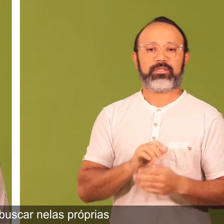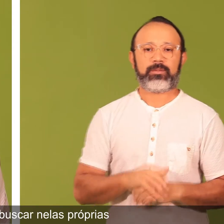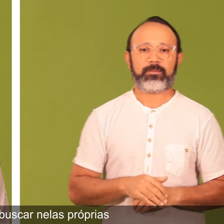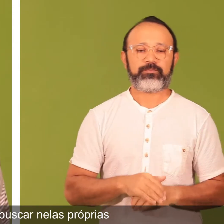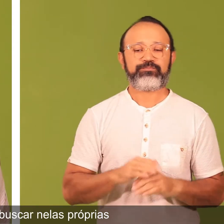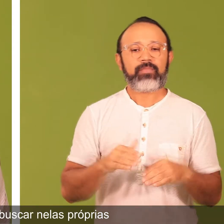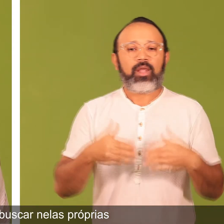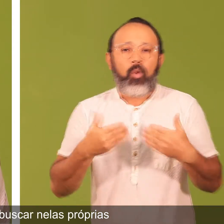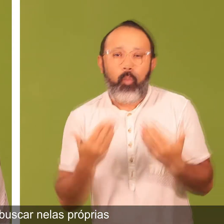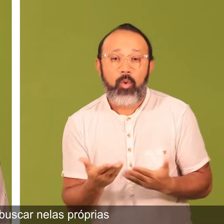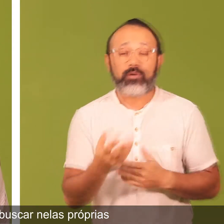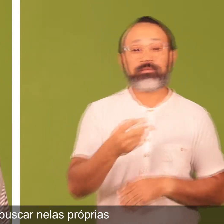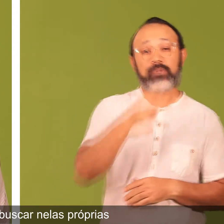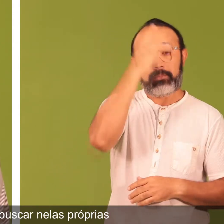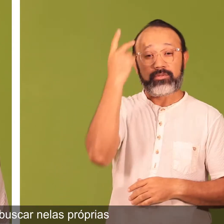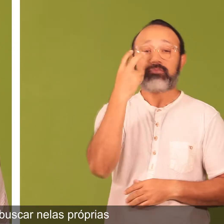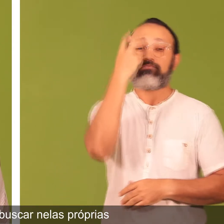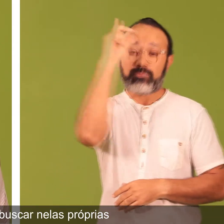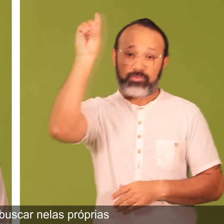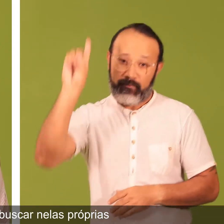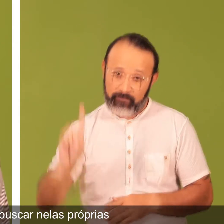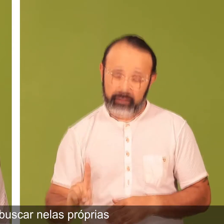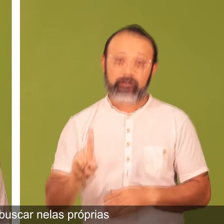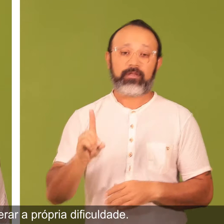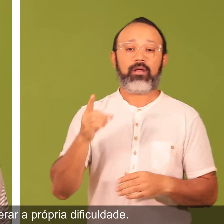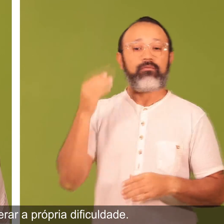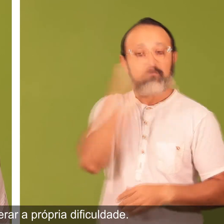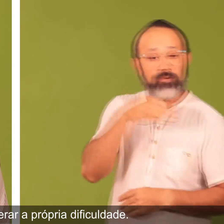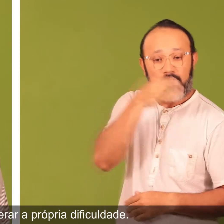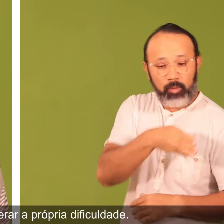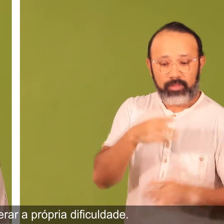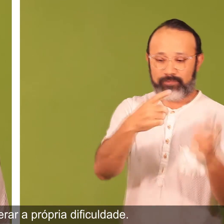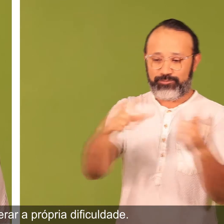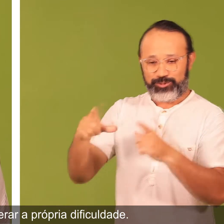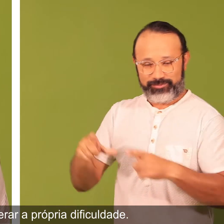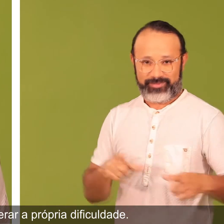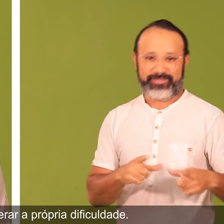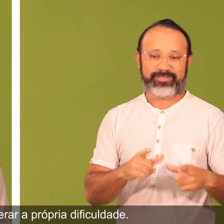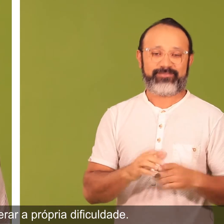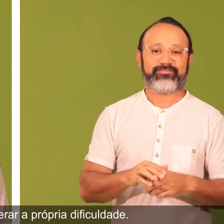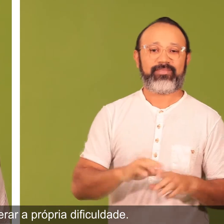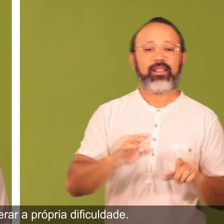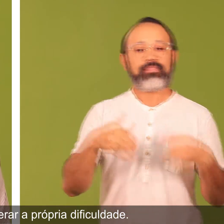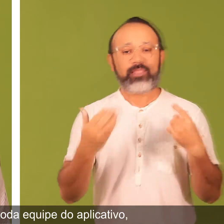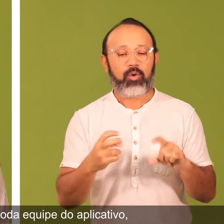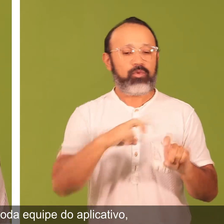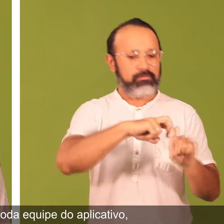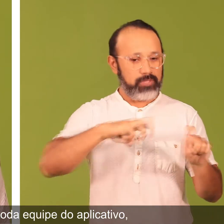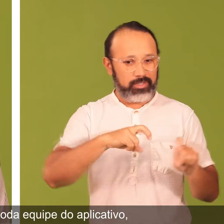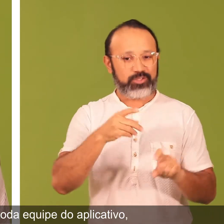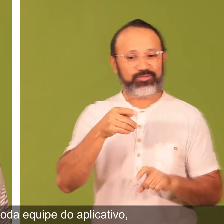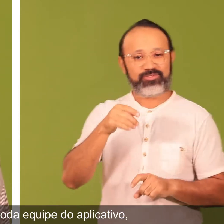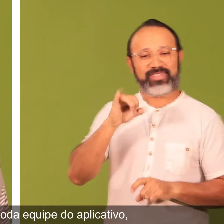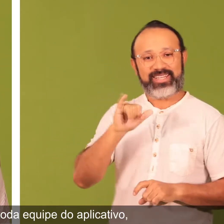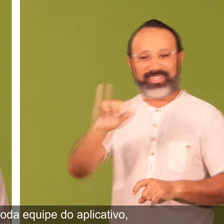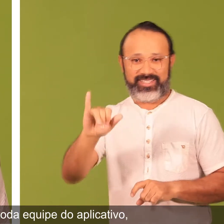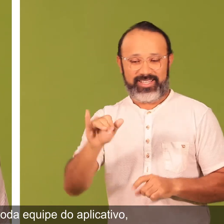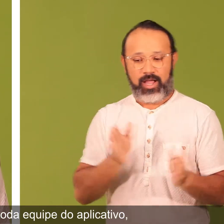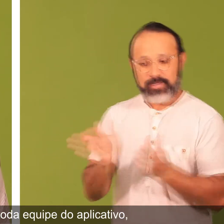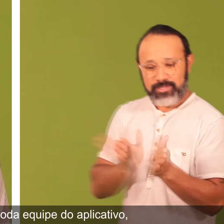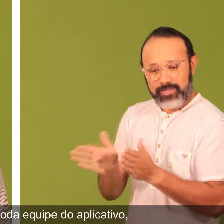e que podem a buscar nelas próprias né a maneira de superar a própria dificuldade Então